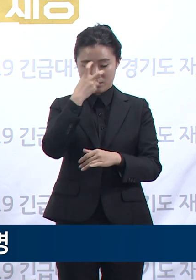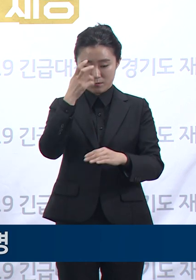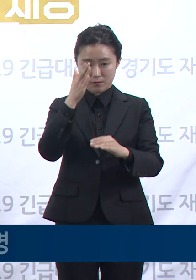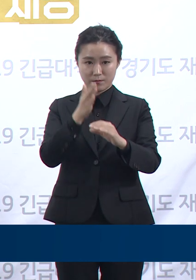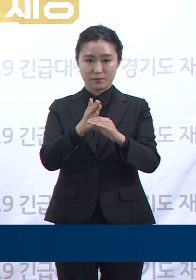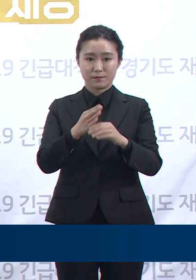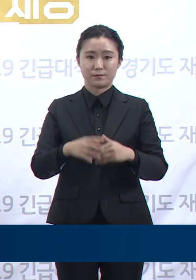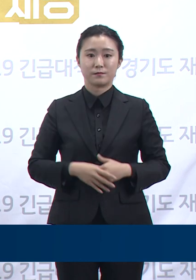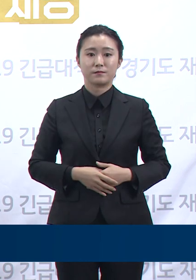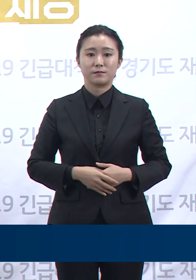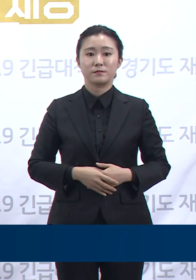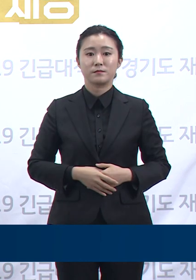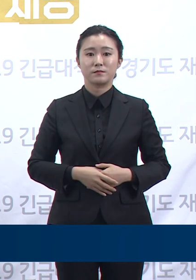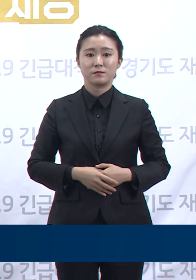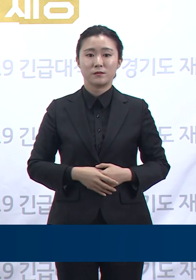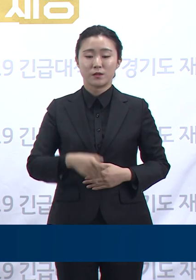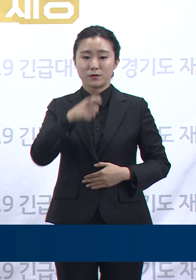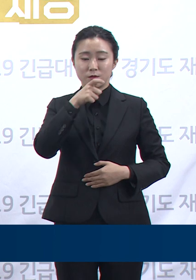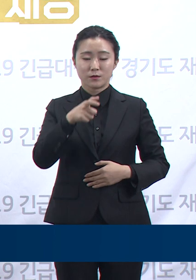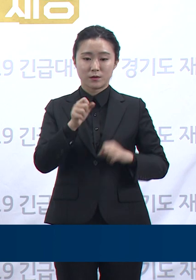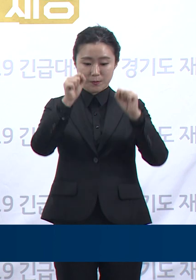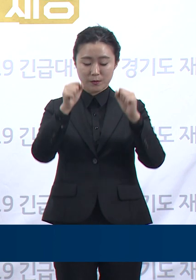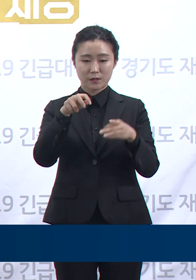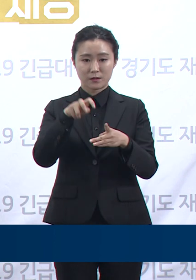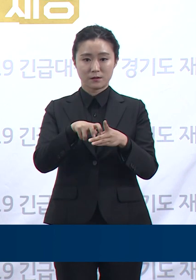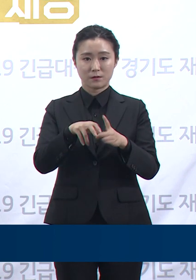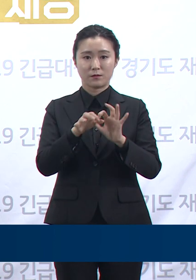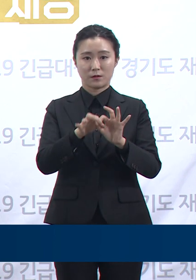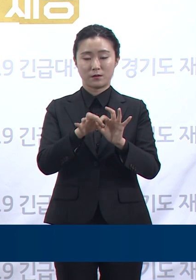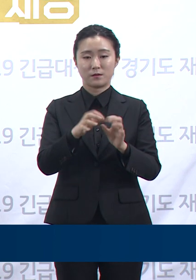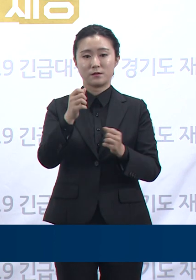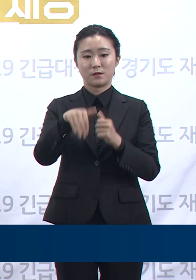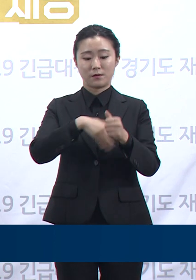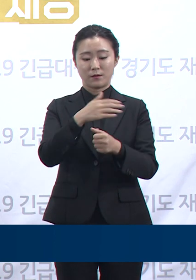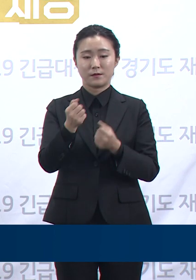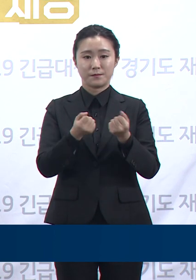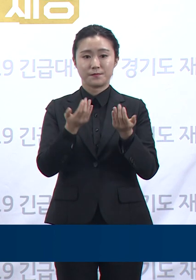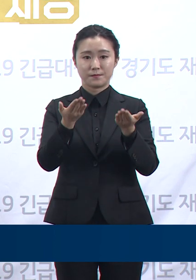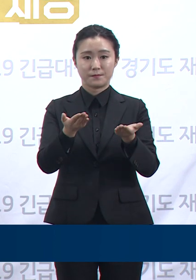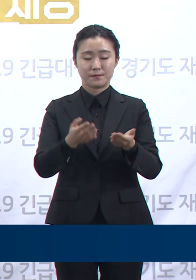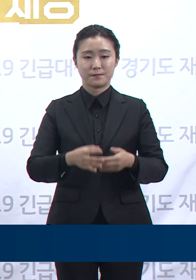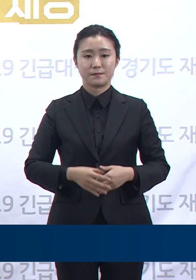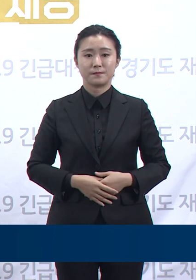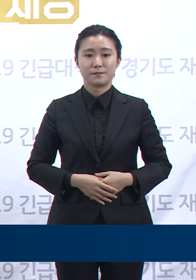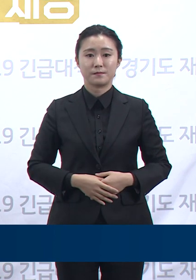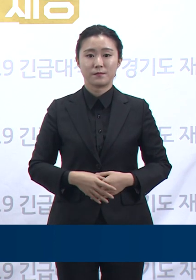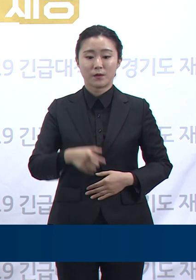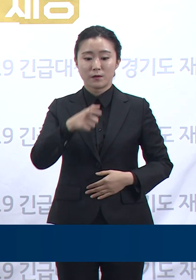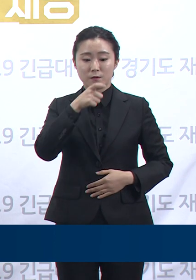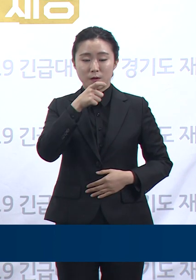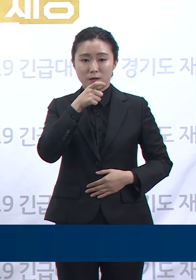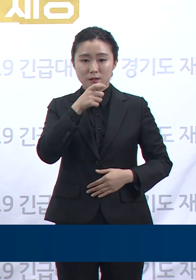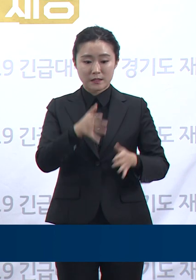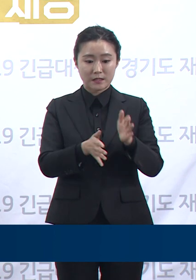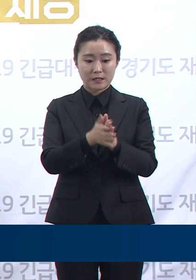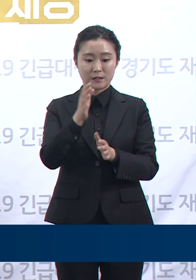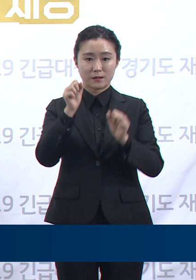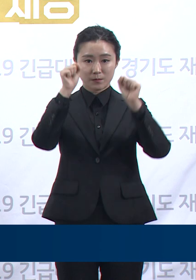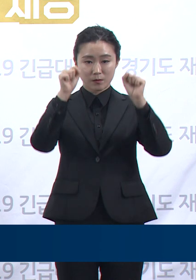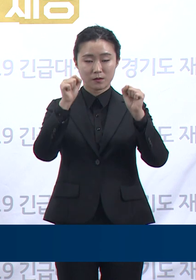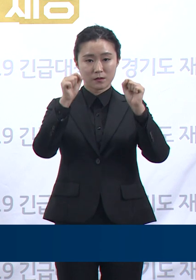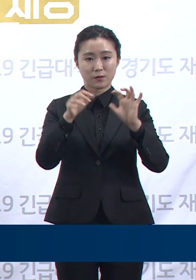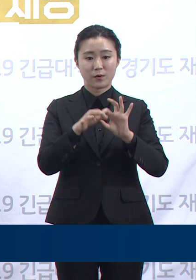수원시 스포츠센터 관련 확진 상황입니다. 10월 11일 수원시 스포츠센터 관련 확진자가 1명이